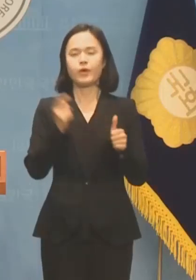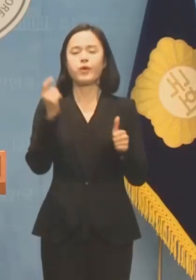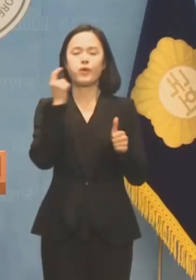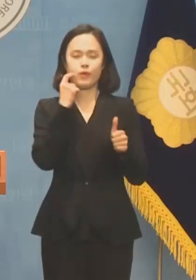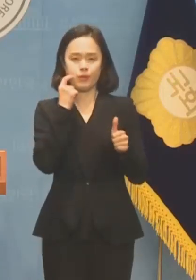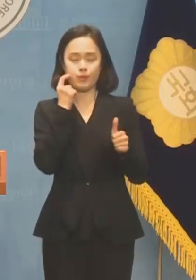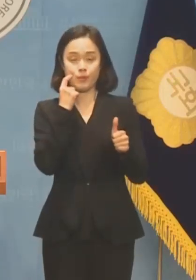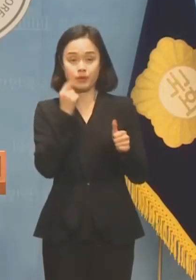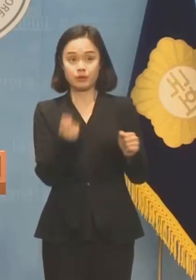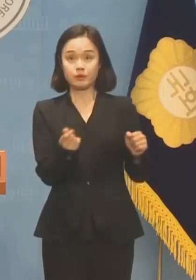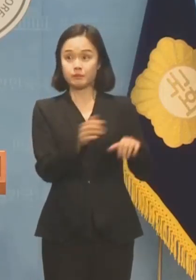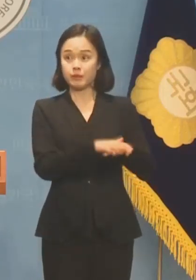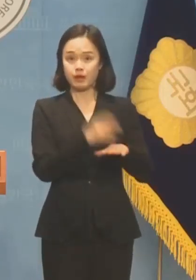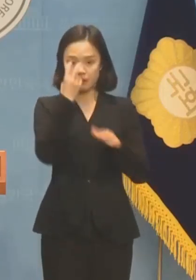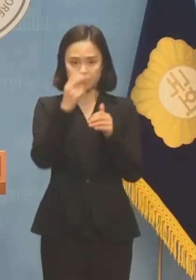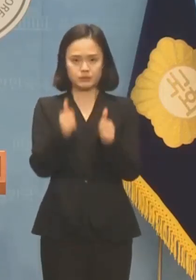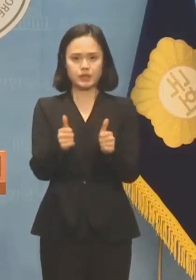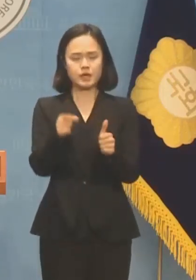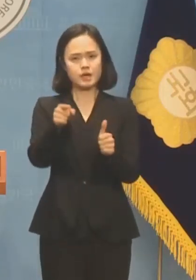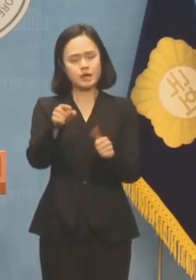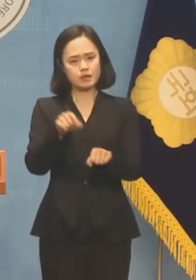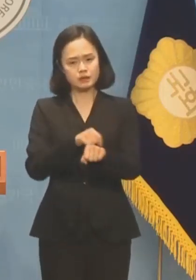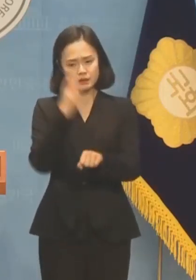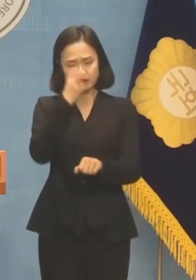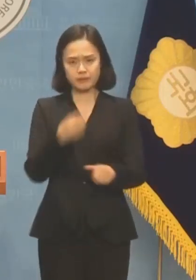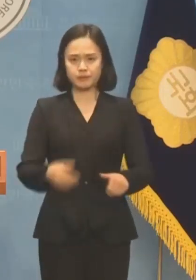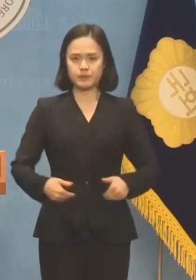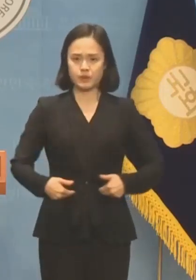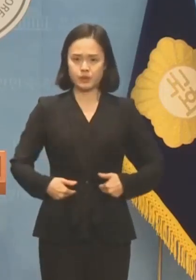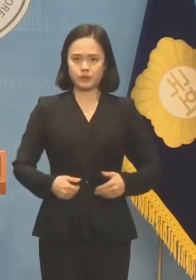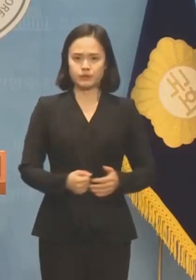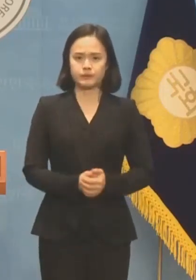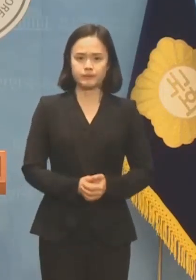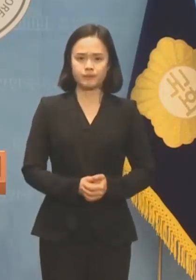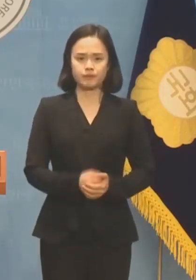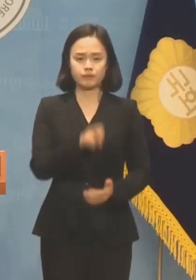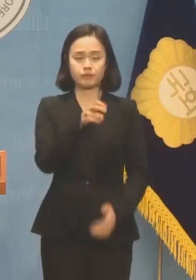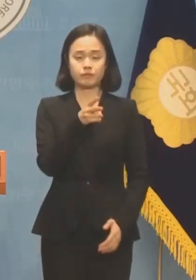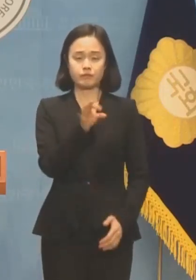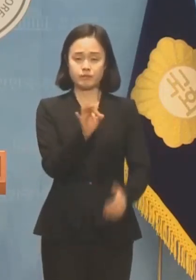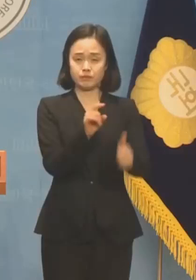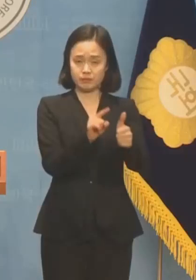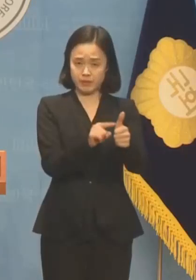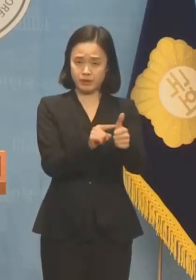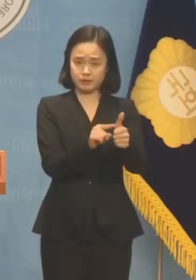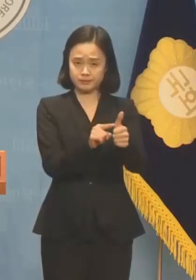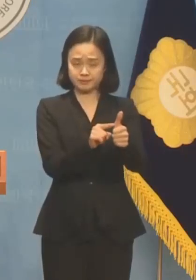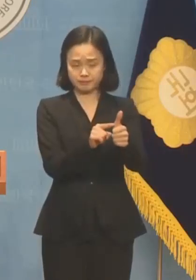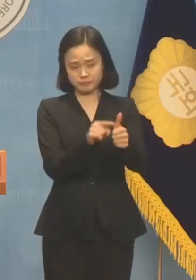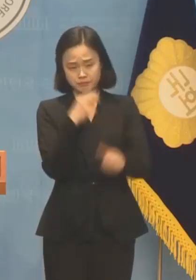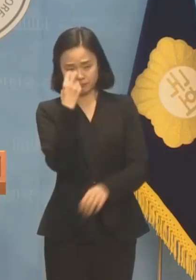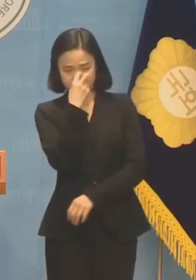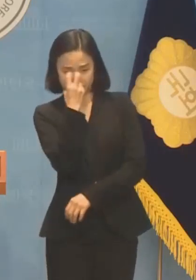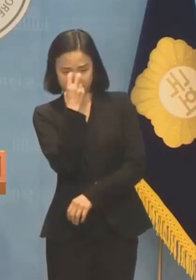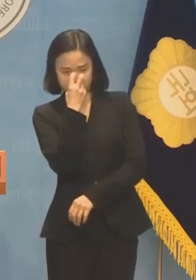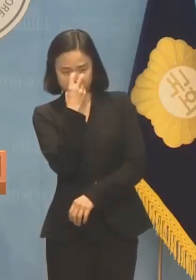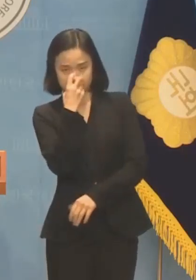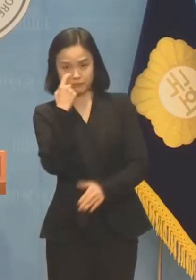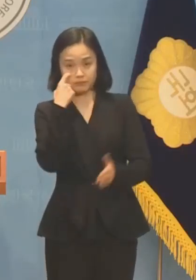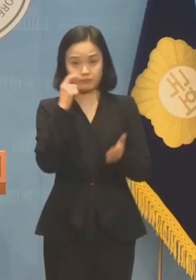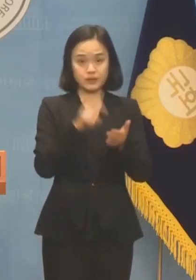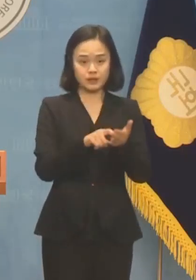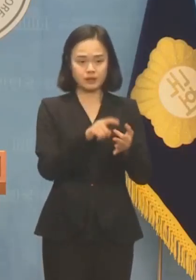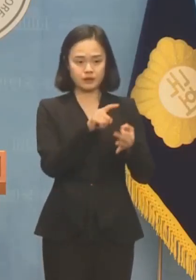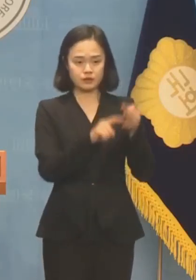시급합니다. 명태균 게이트 수사 내용이 드러나며 윤석열, 김건희 부부와 정치브로커 명태균